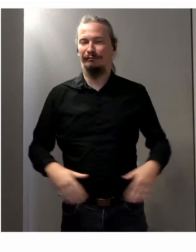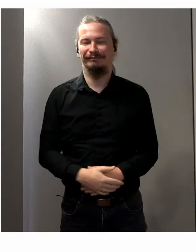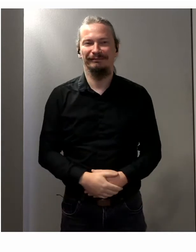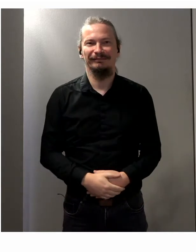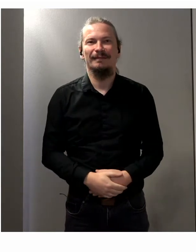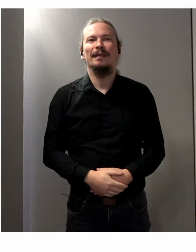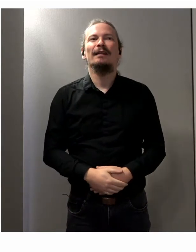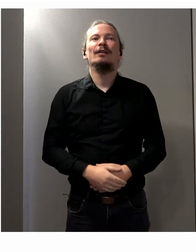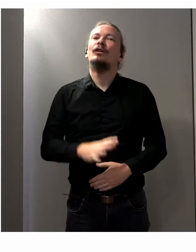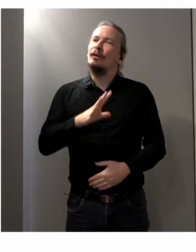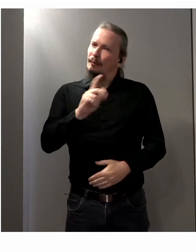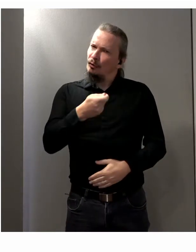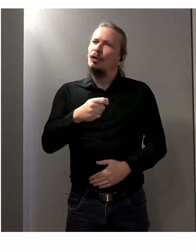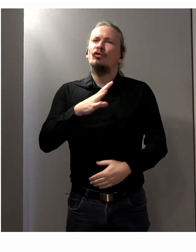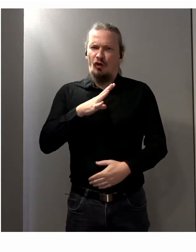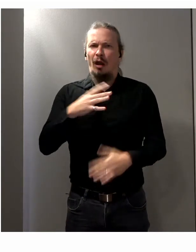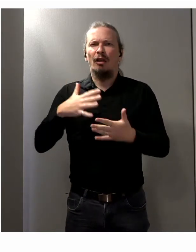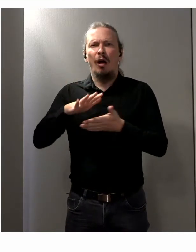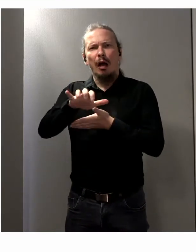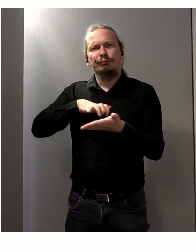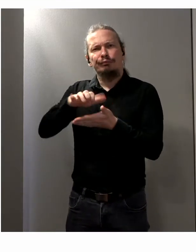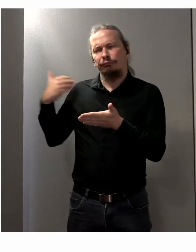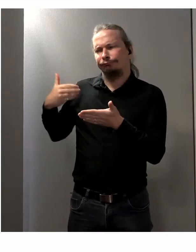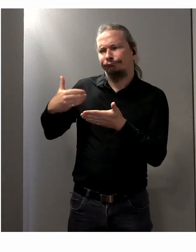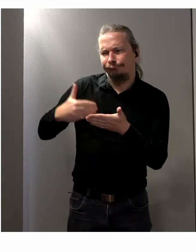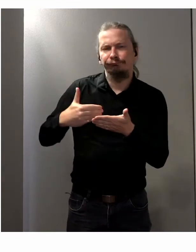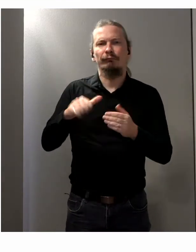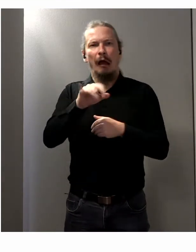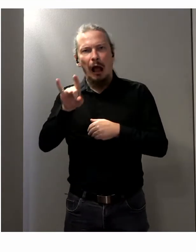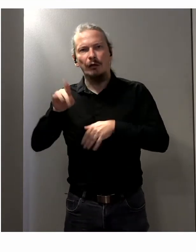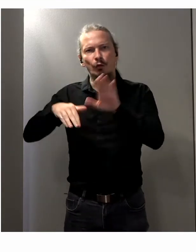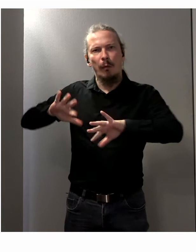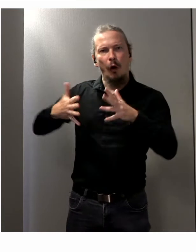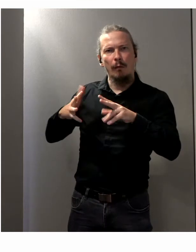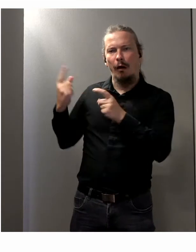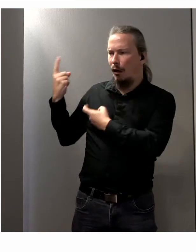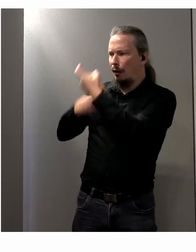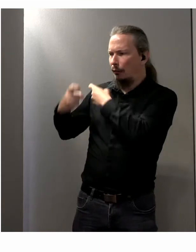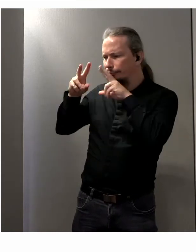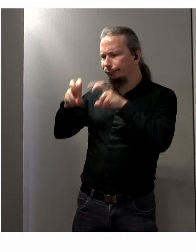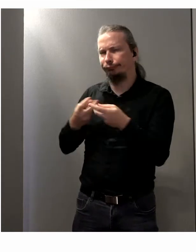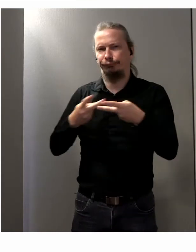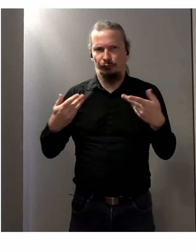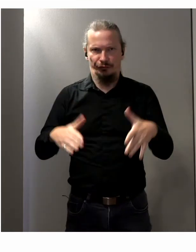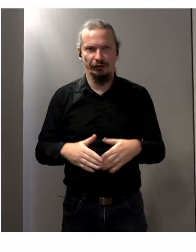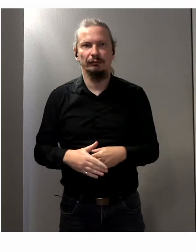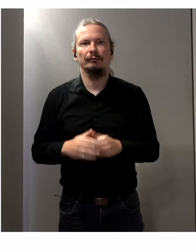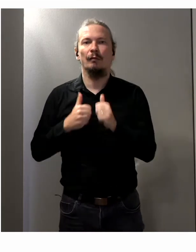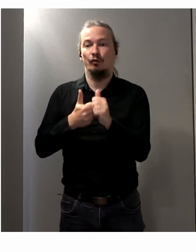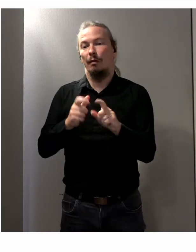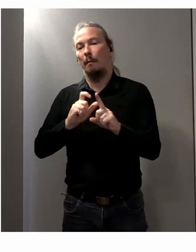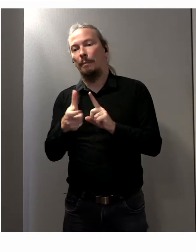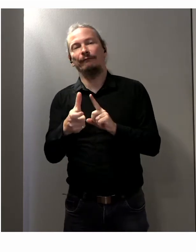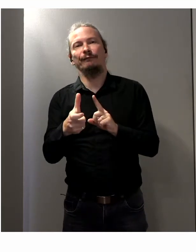Donc, effectivement, j'ai produit quelques travaux sur le fonctionnement de l'AAH pour essayer de comprendre un peu et voir comment ça s'articulait en fonction des